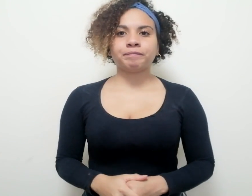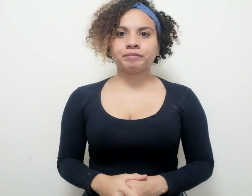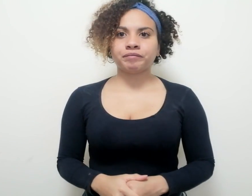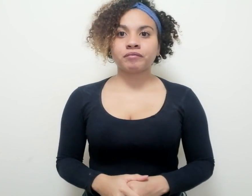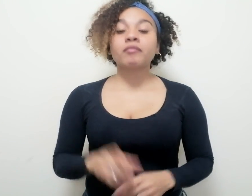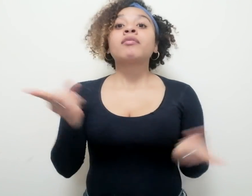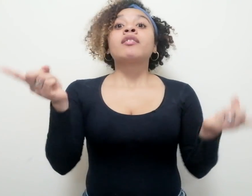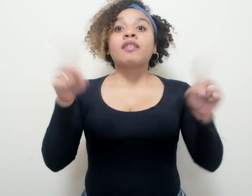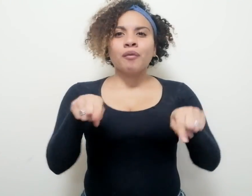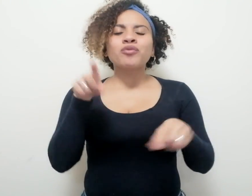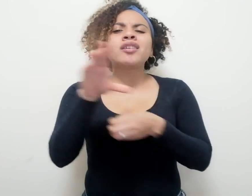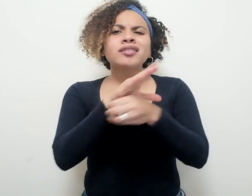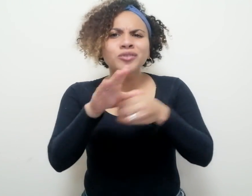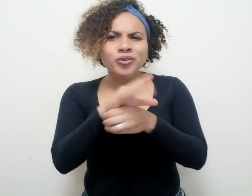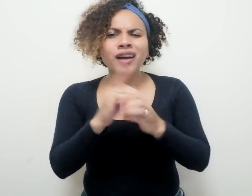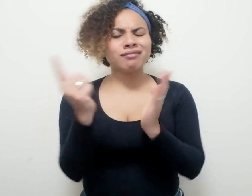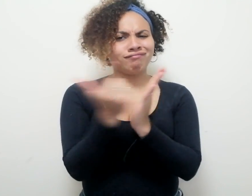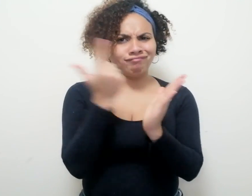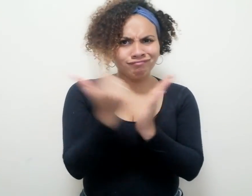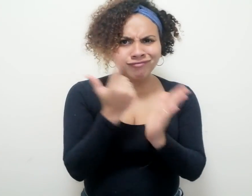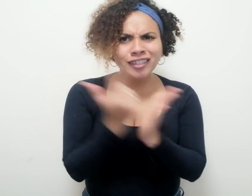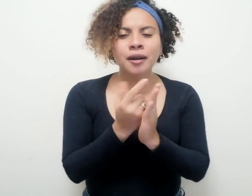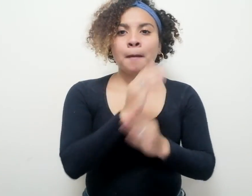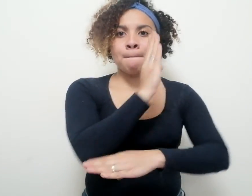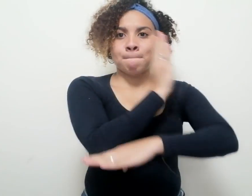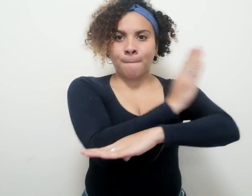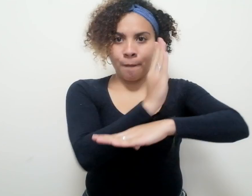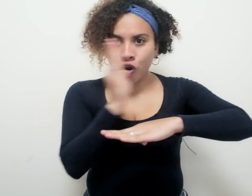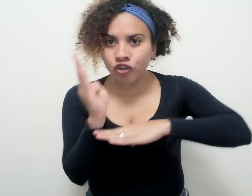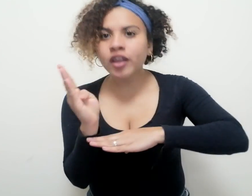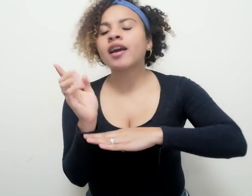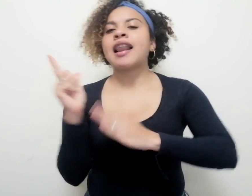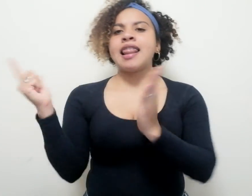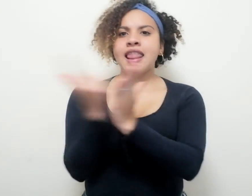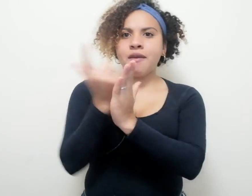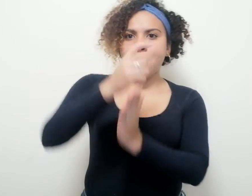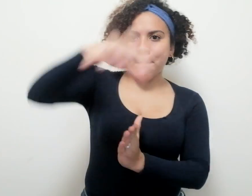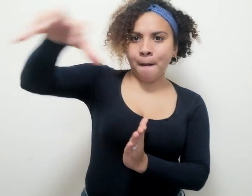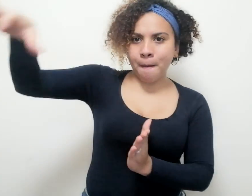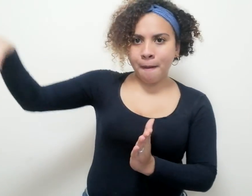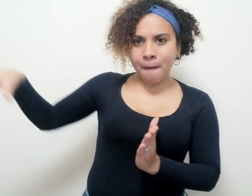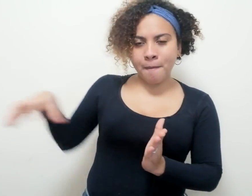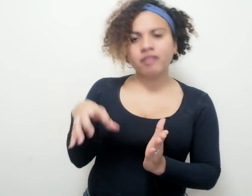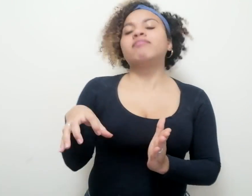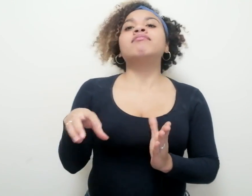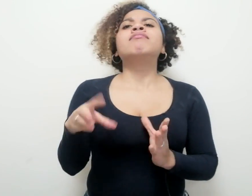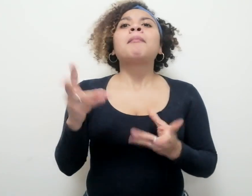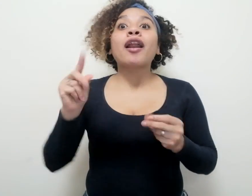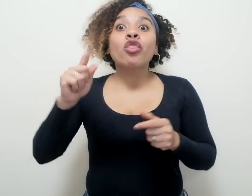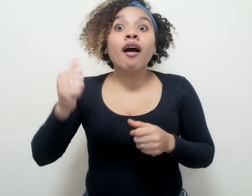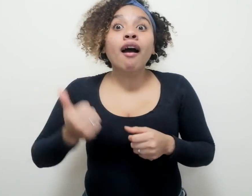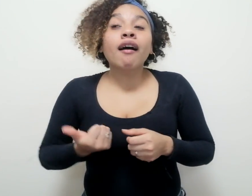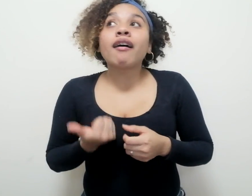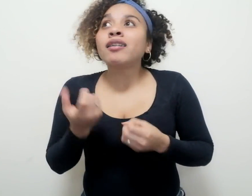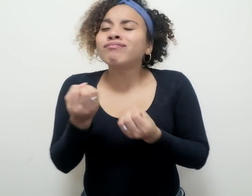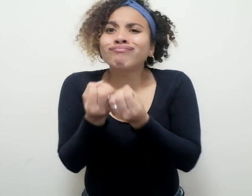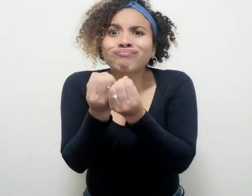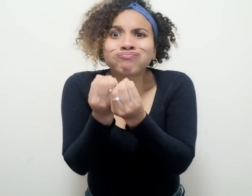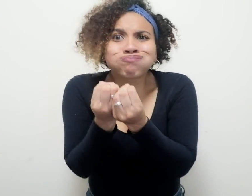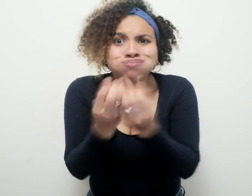También es una ciudad de libros, bibliotecas, librerías. Para no usar de las enumeraciones, diré